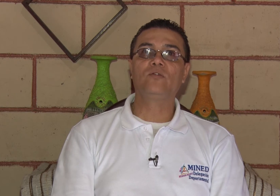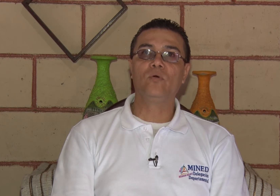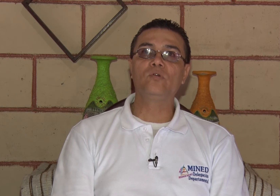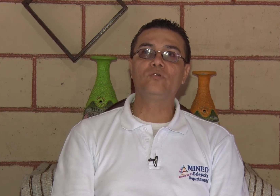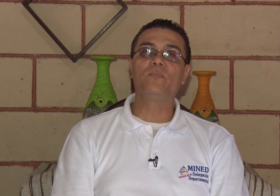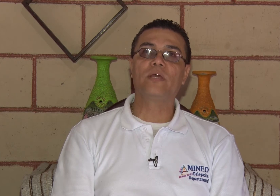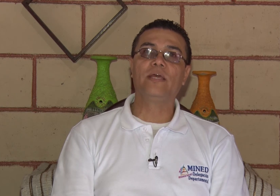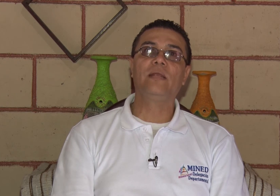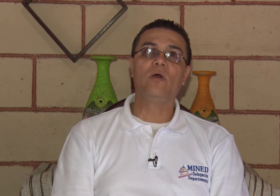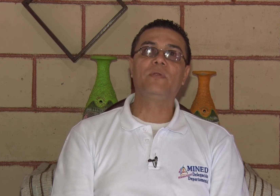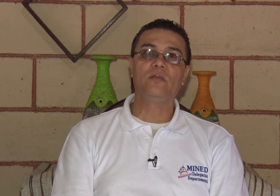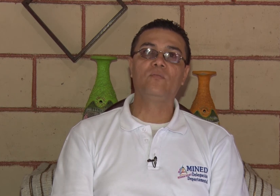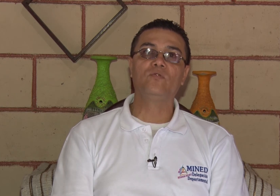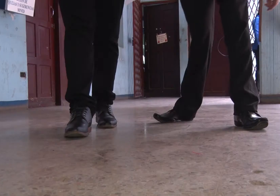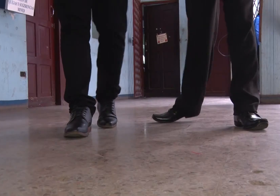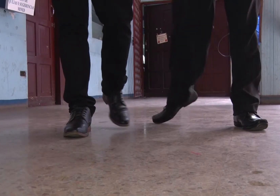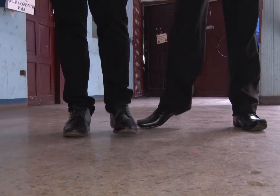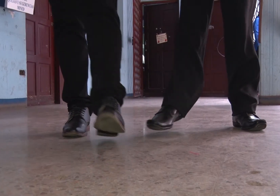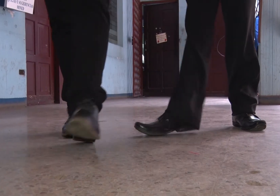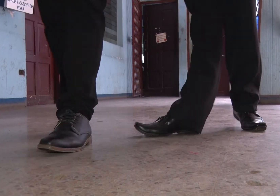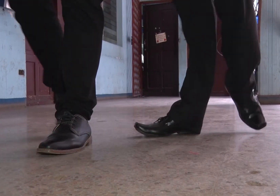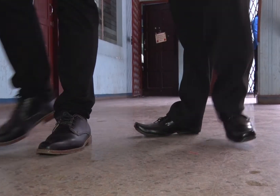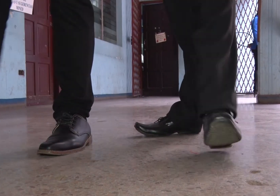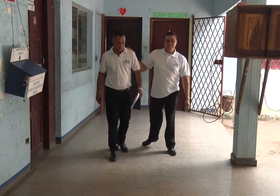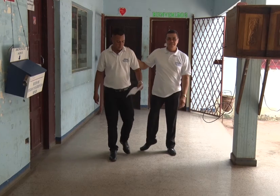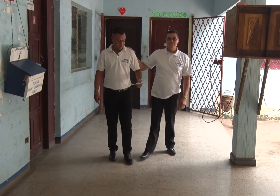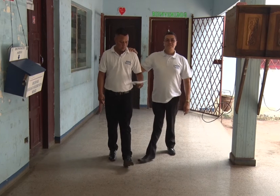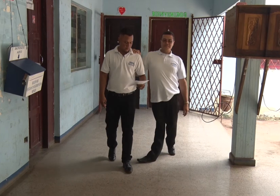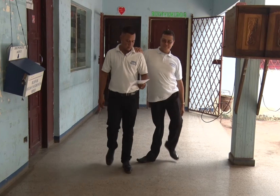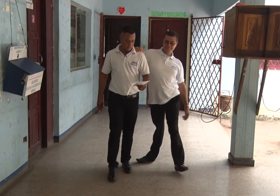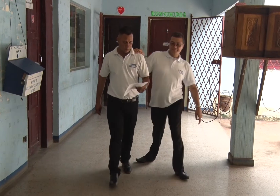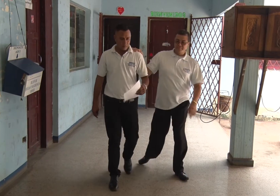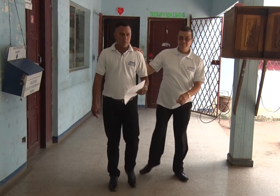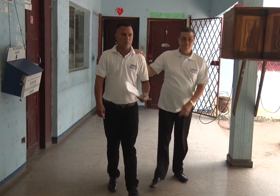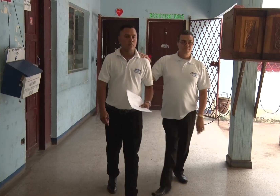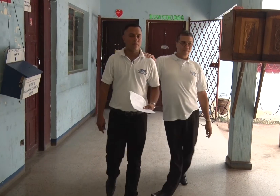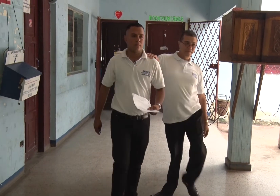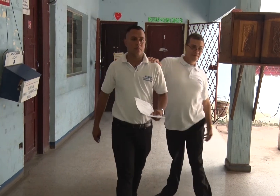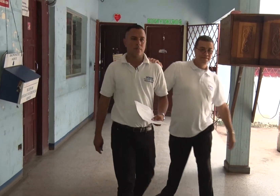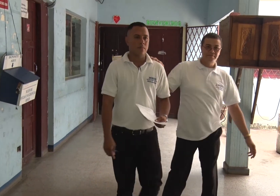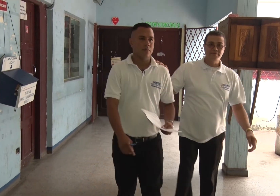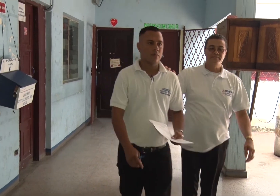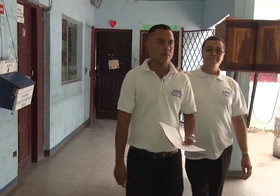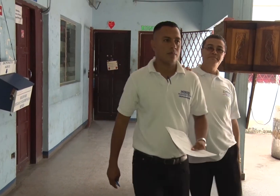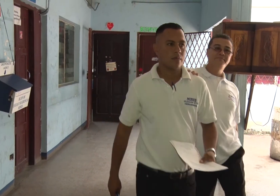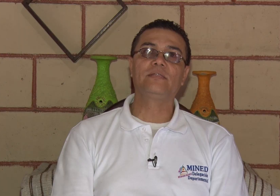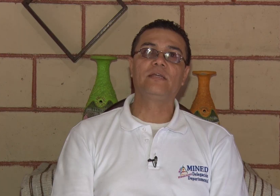todos nosotros, porque de él hemos aprendido mucho. Y como conmigo camina para todos lados, gracias a él he aprendido un poco a lo que es el lenguaje de señas.